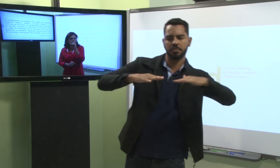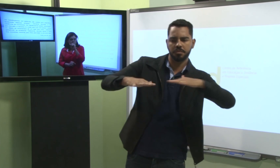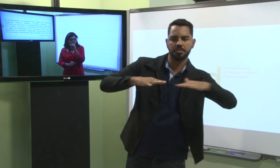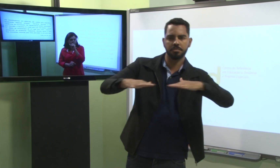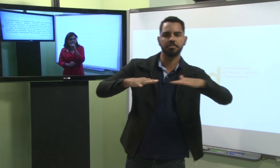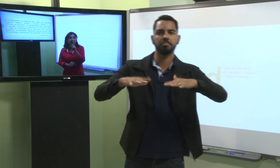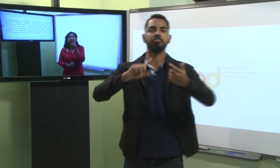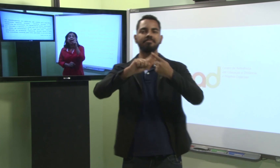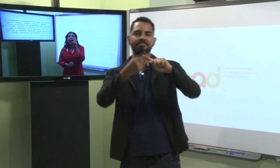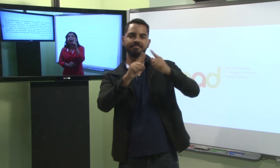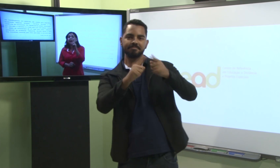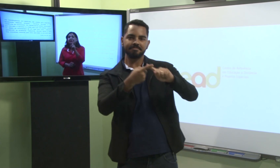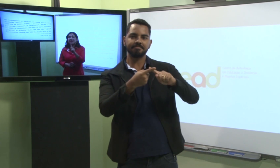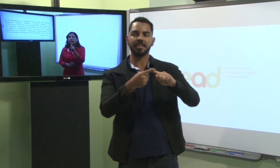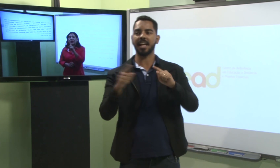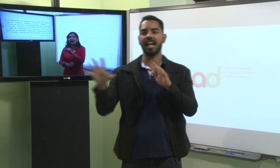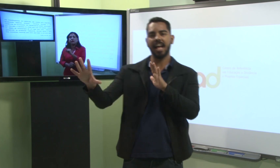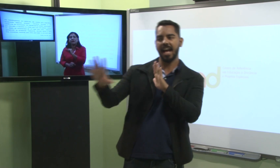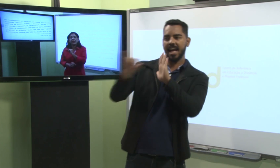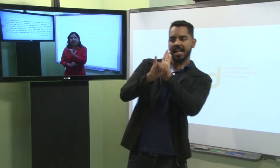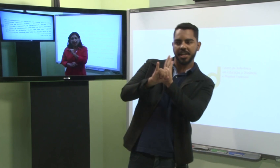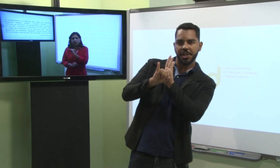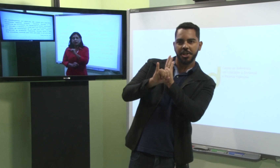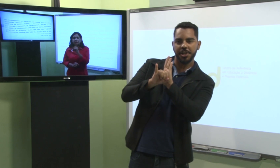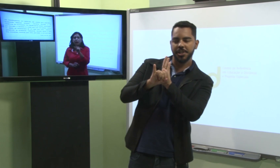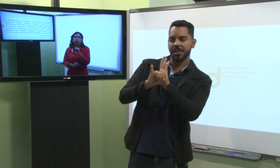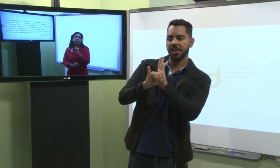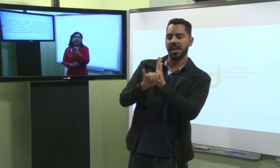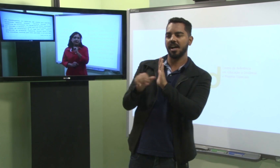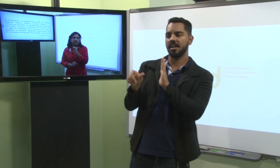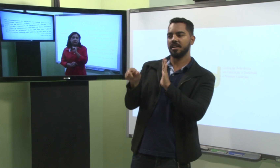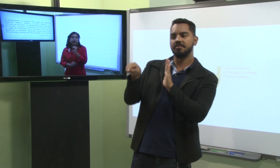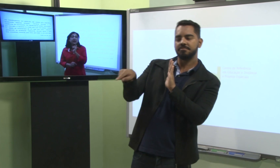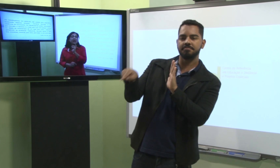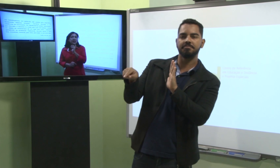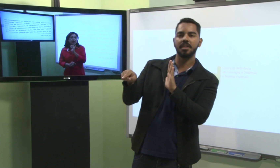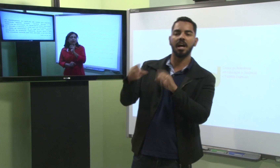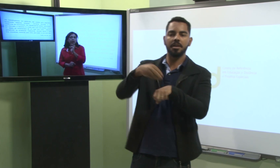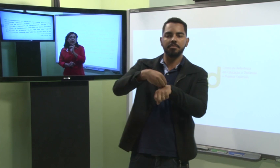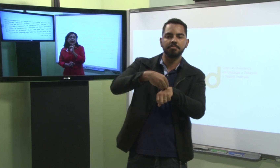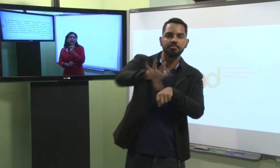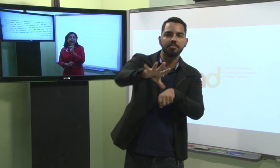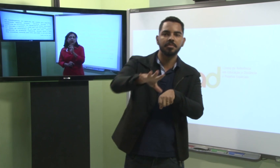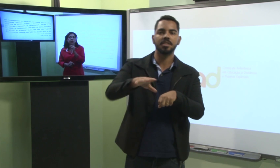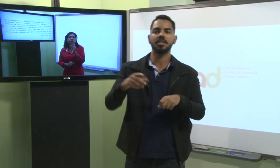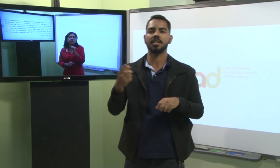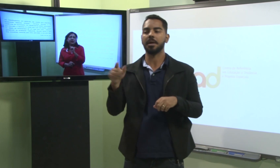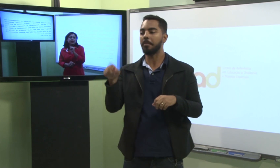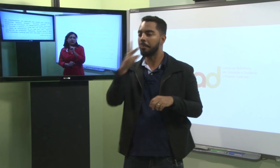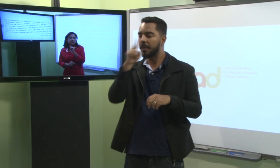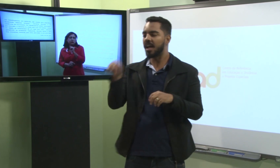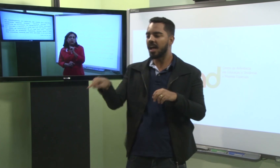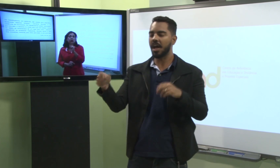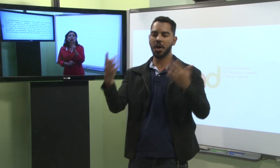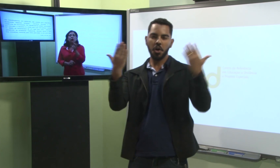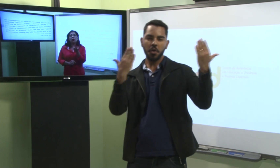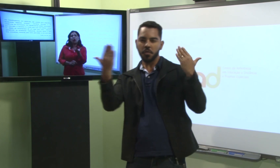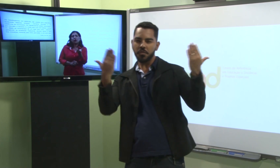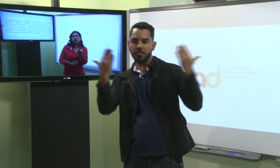de um ícone, apresentam relações análogas para a comunicação, que é formada a partir de